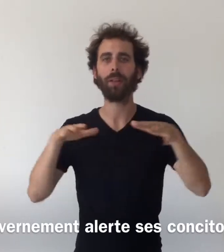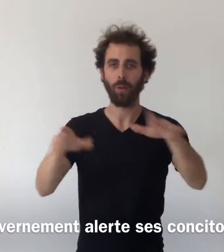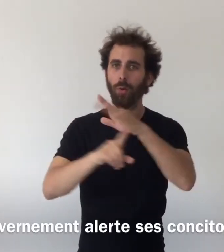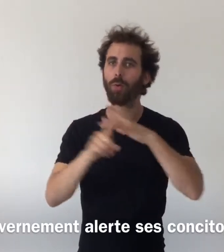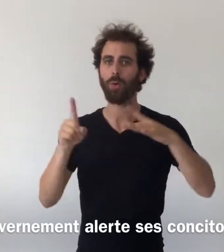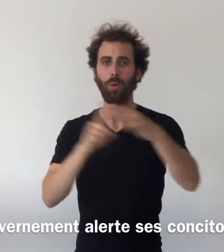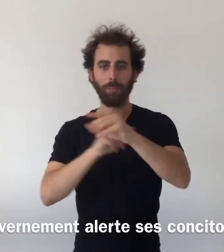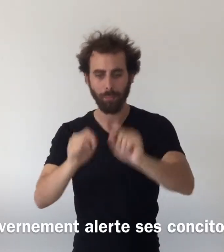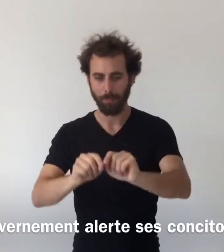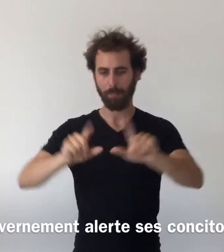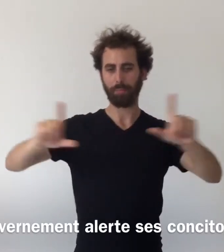sociaux.